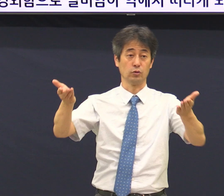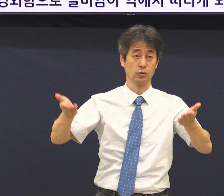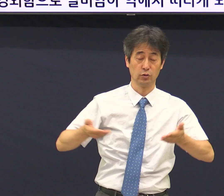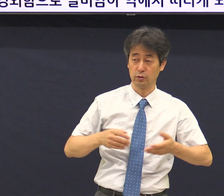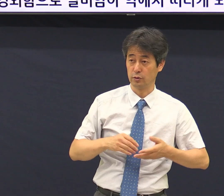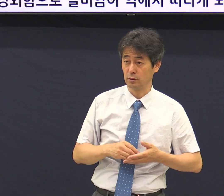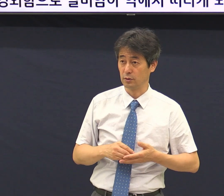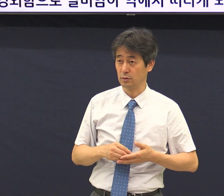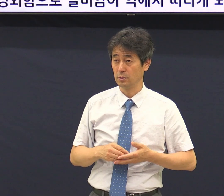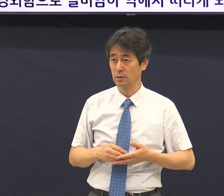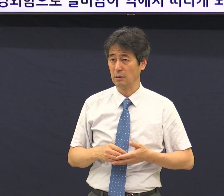사랑하는 여러분,